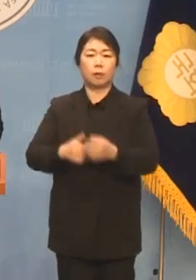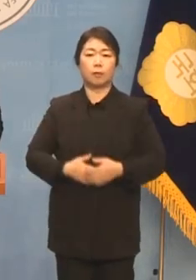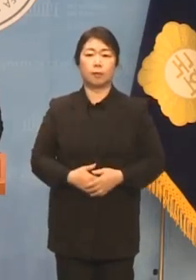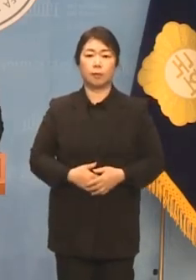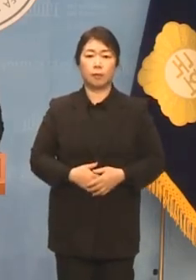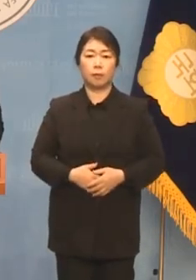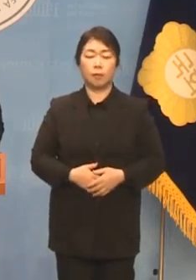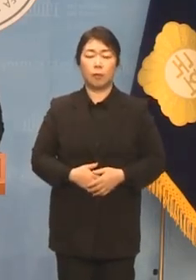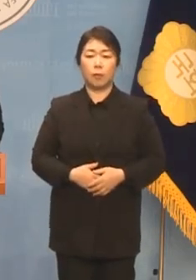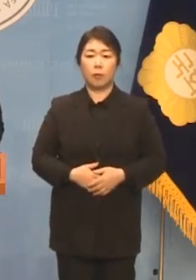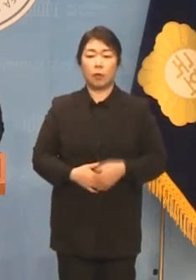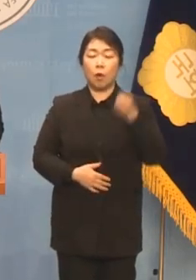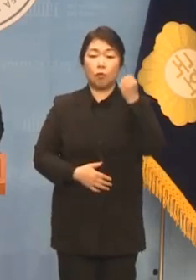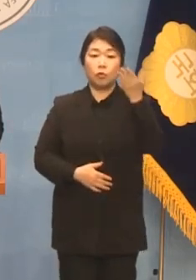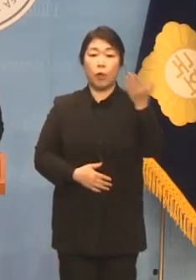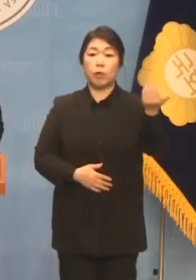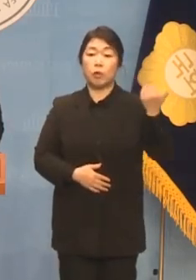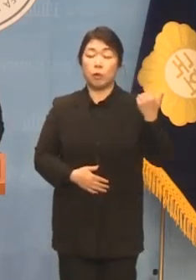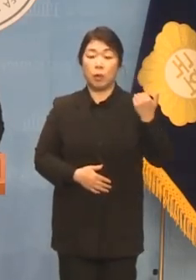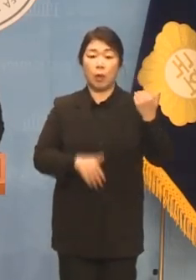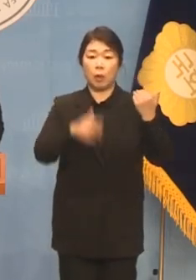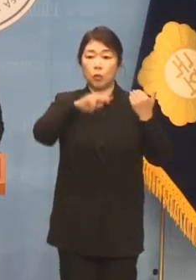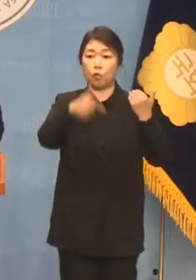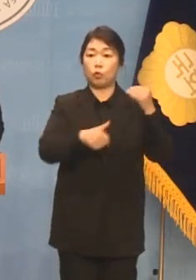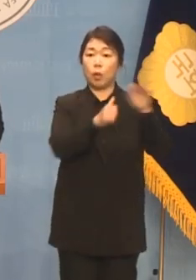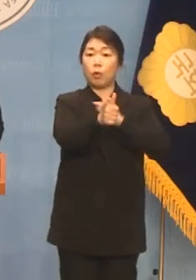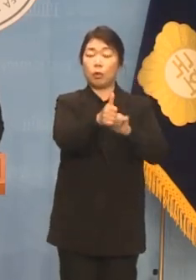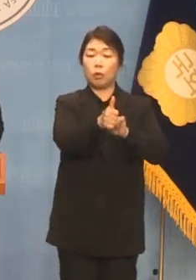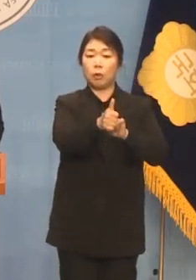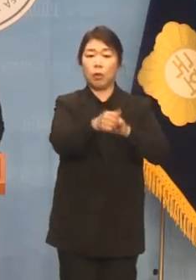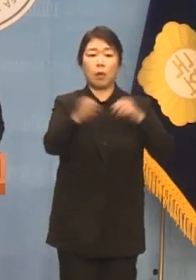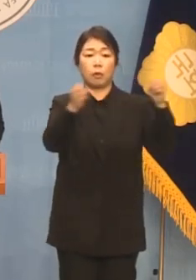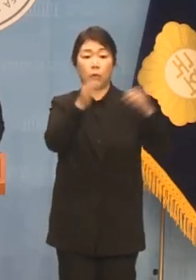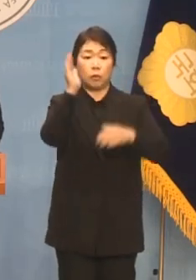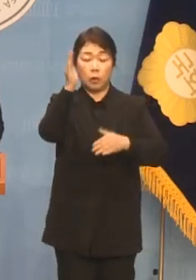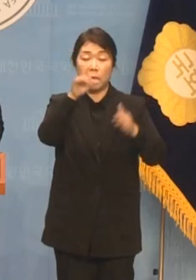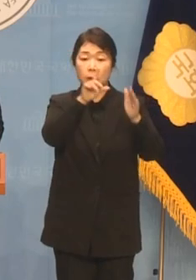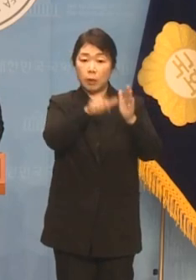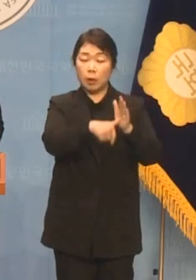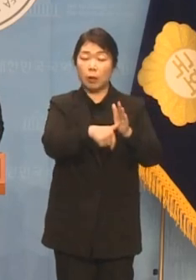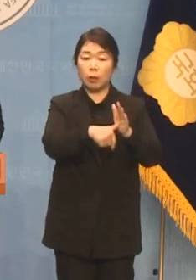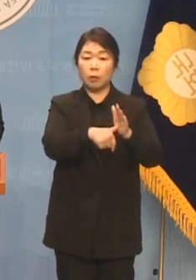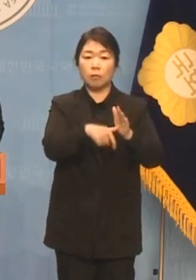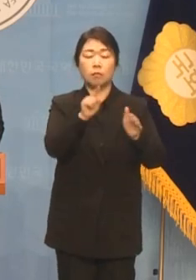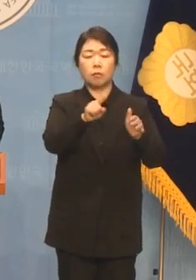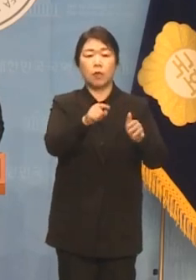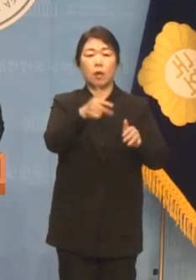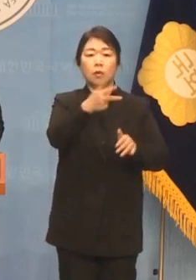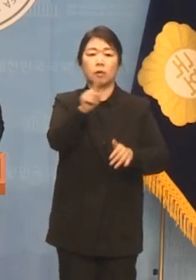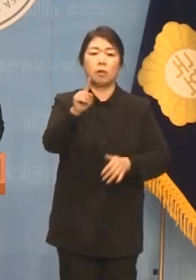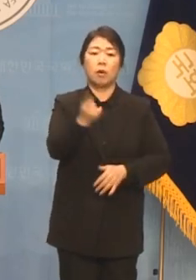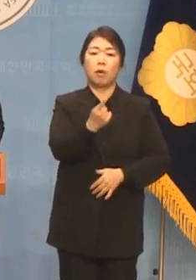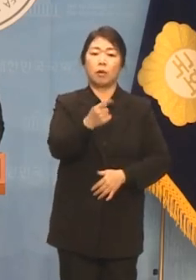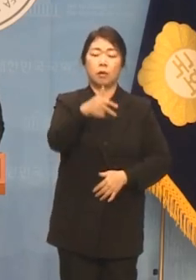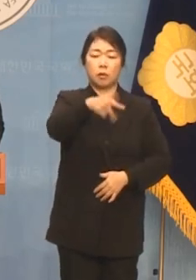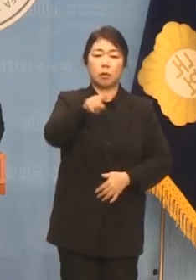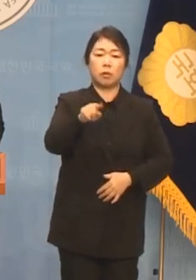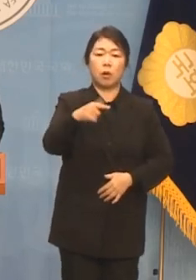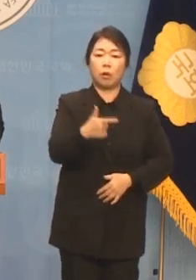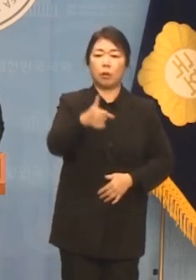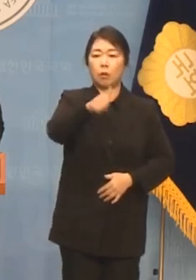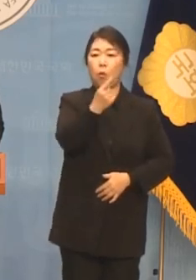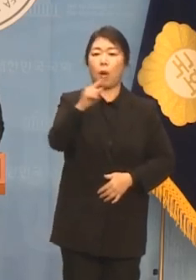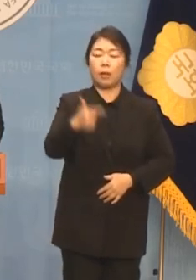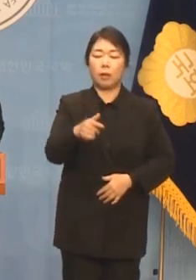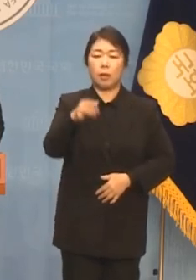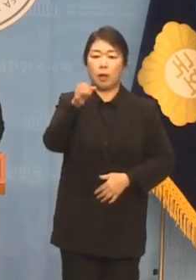불과 9개월 전 조국 대표는 한 토크쇼에서 정관예우 용어는 잘못되었다 정관